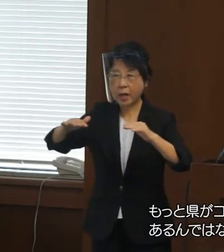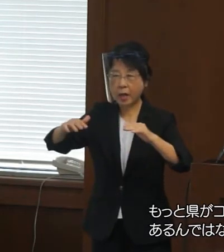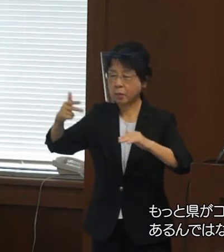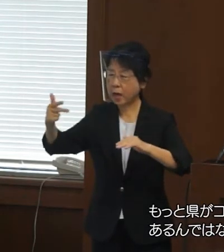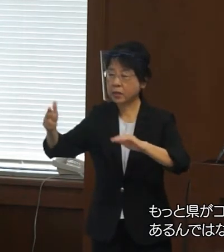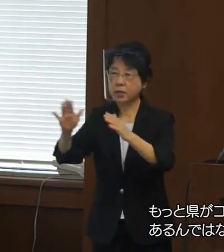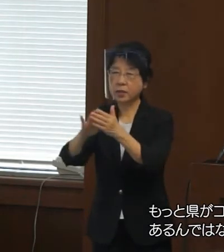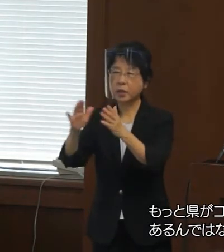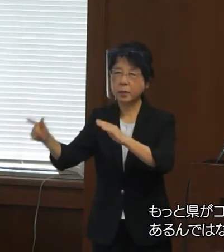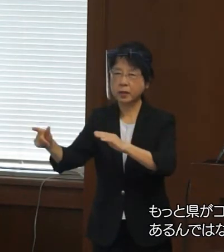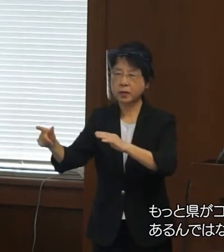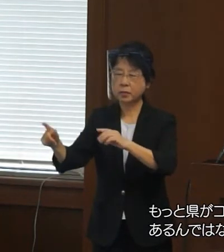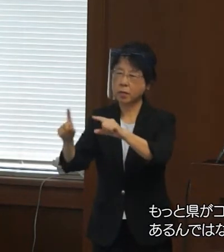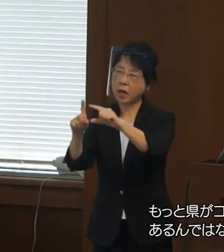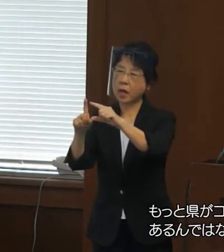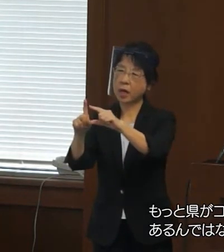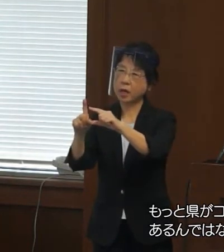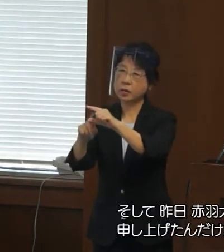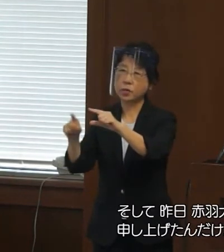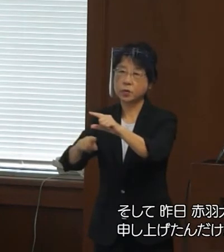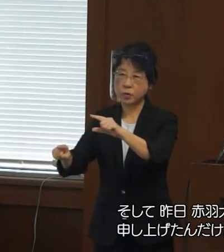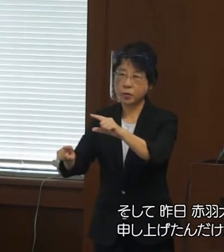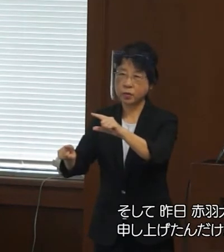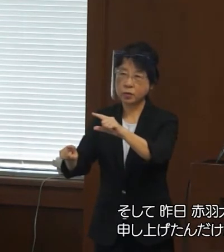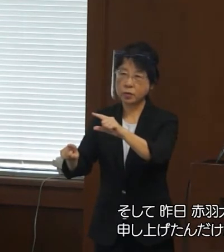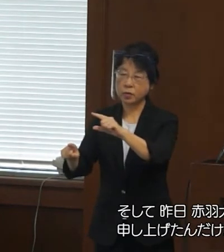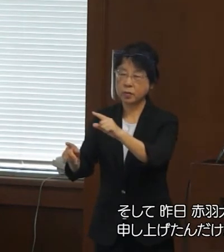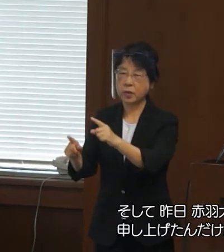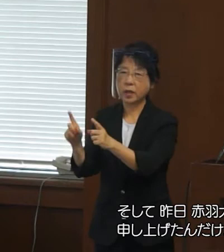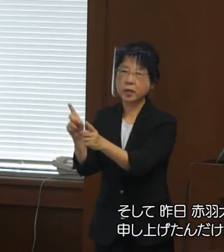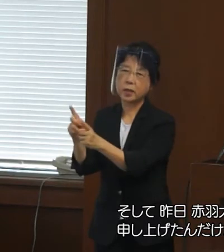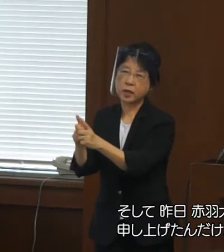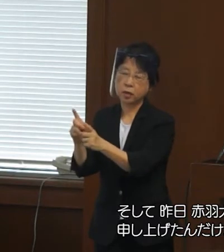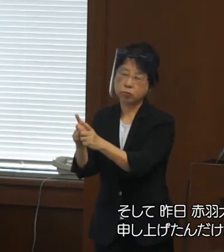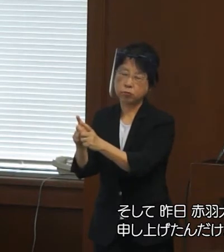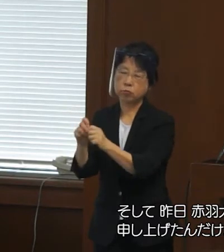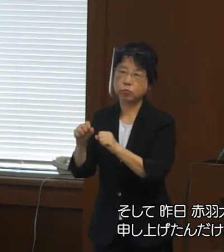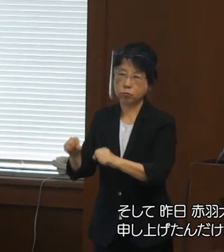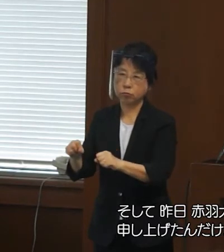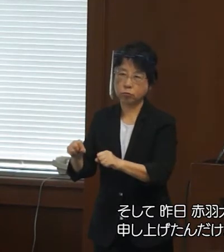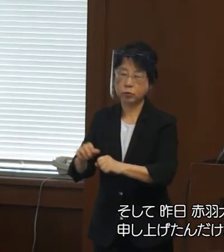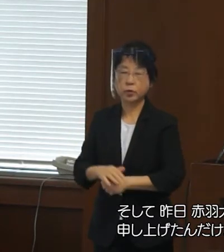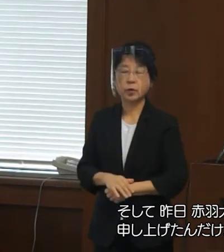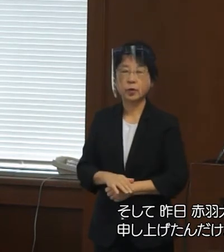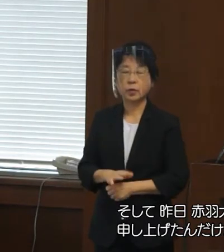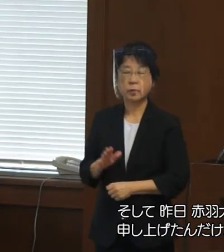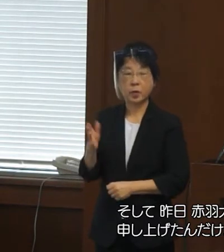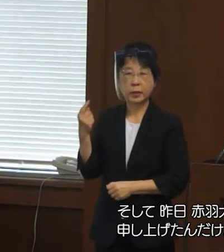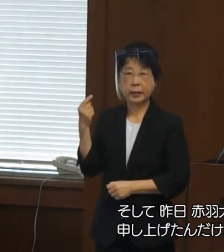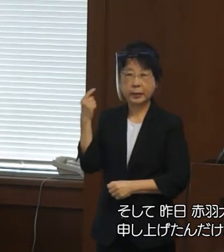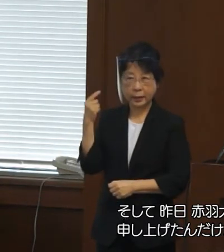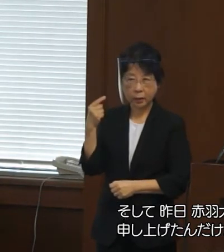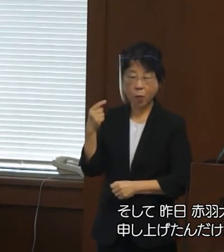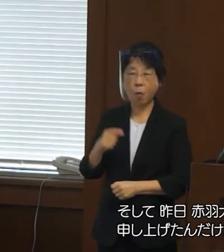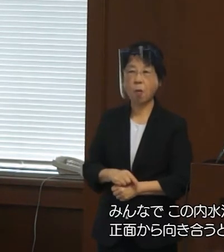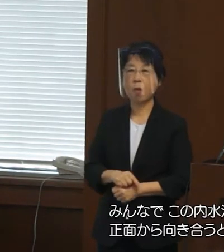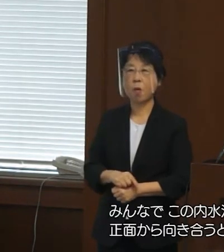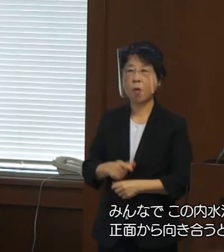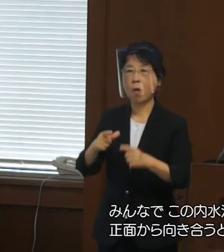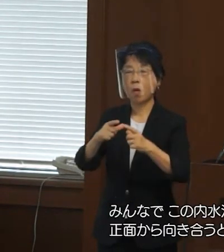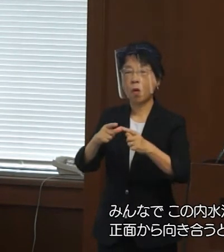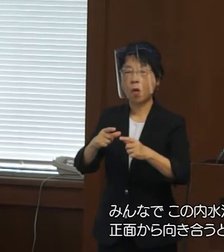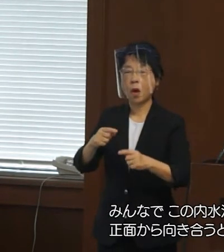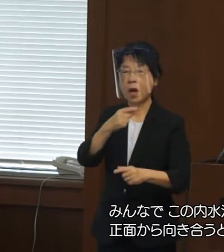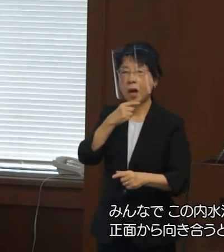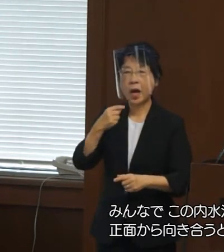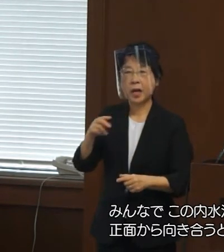県がコミットする部分があるのではないか。そしてあの昨日赤羽大臣にも申し上げたんだけれども、国とも共有してみんな